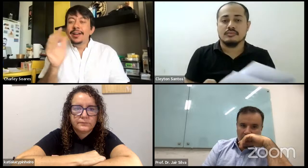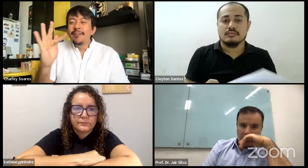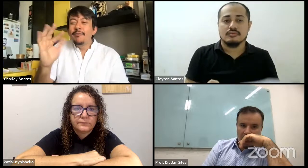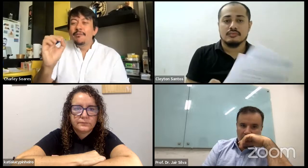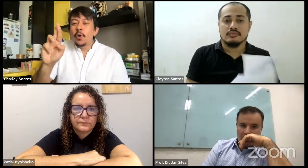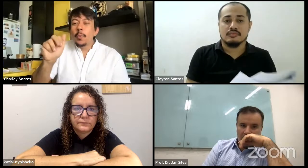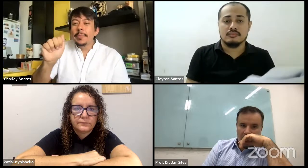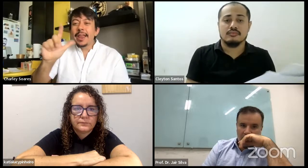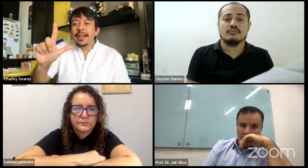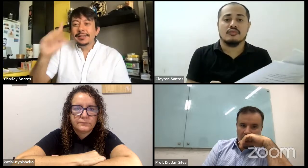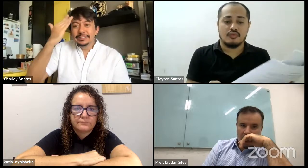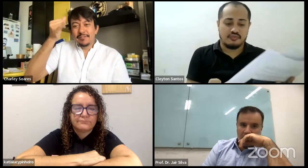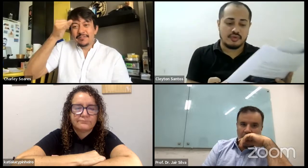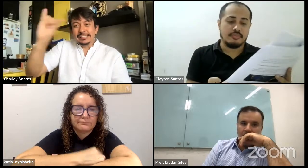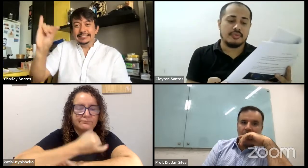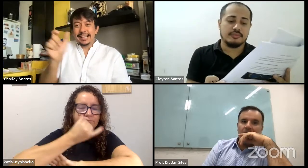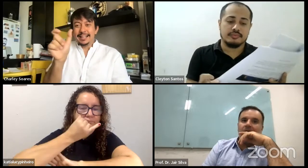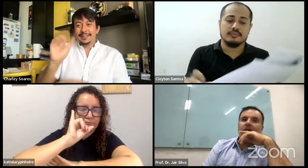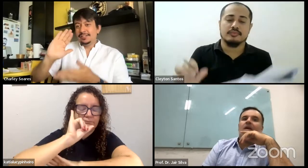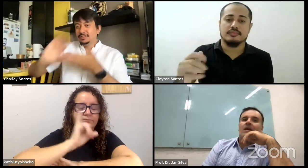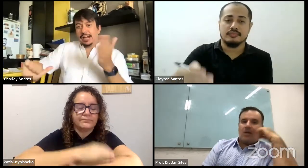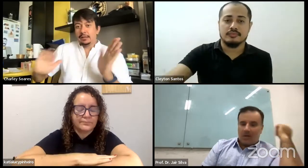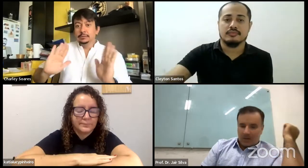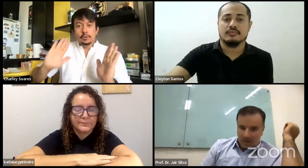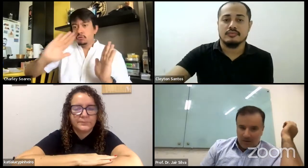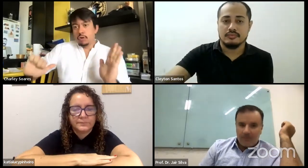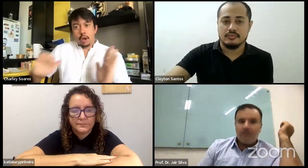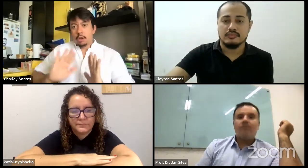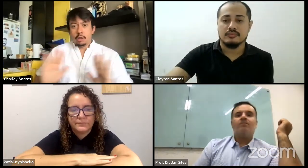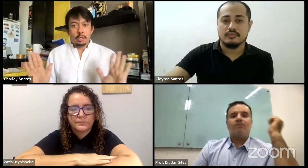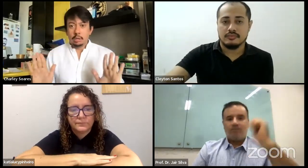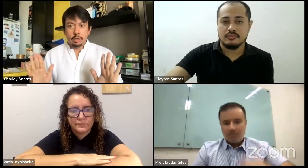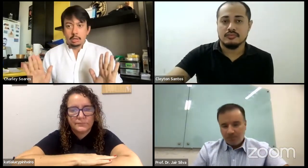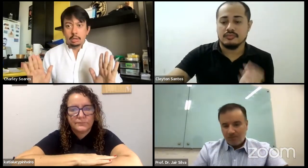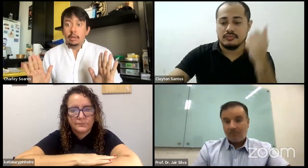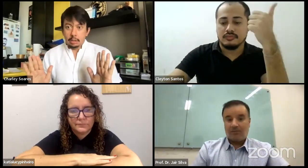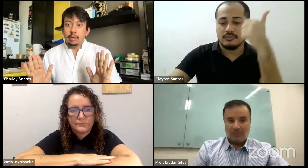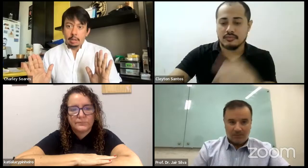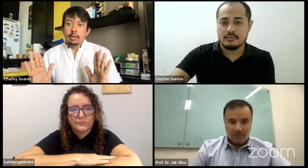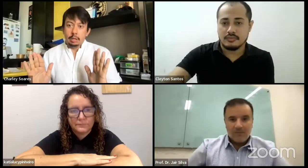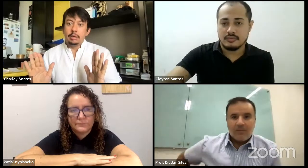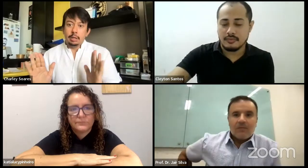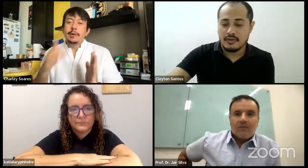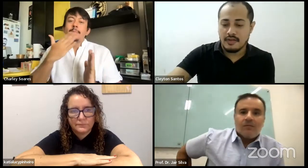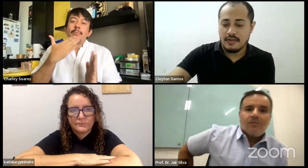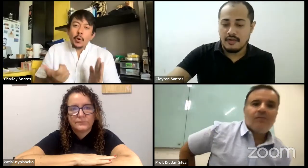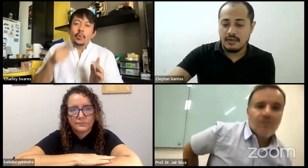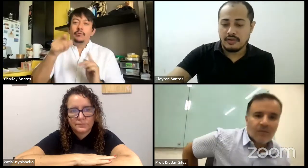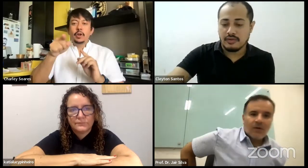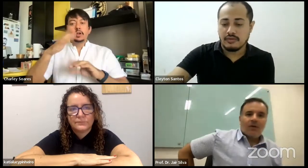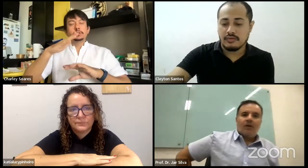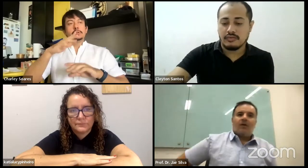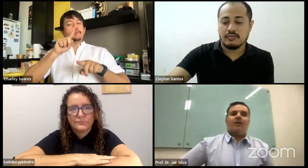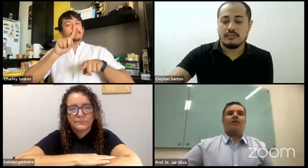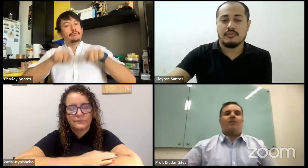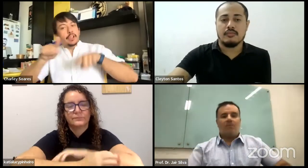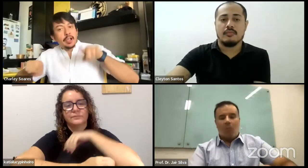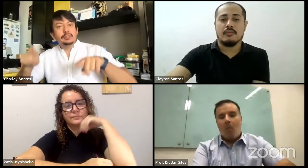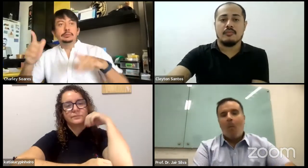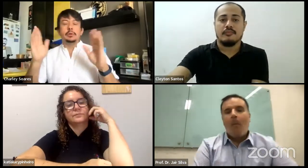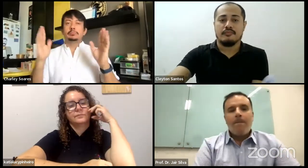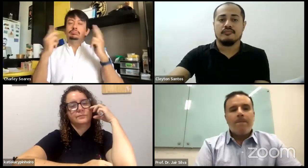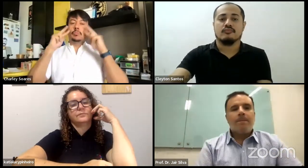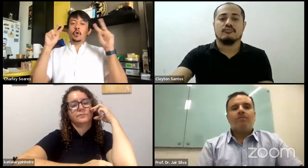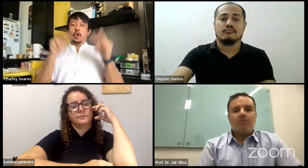Você pode deixar esse exemplo, mas eu acho que você evitar essa palavra formal. Evitar usar esse conceito de formal.